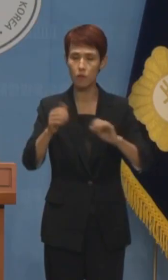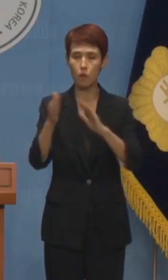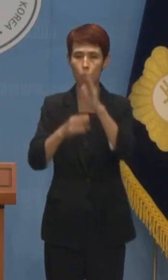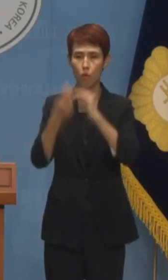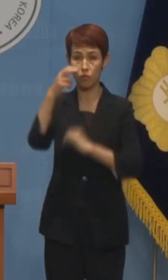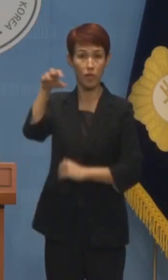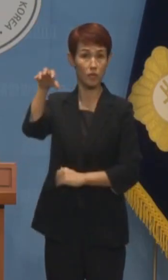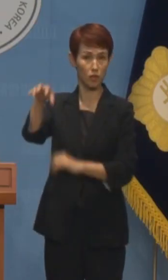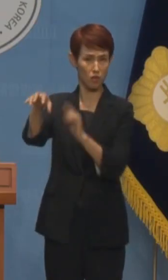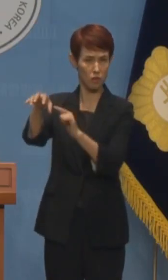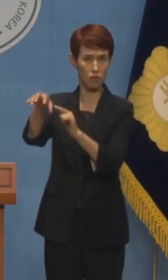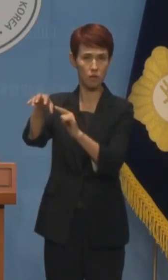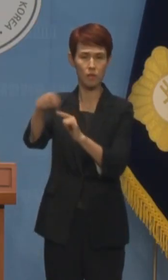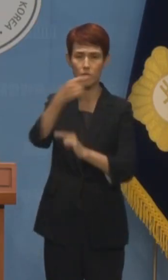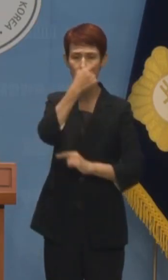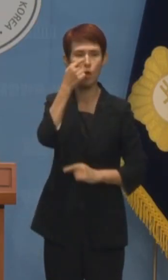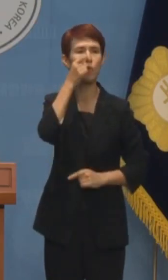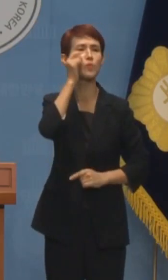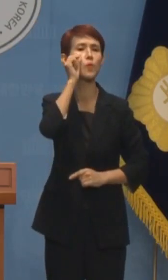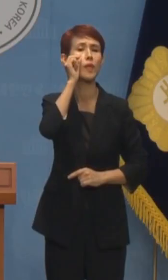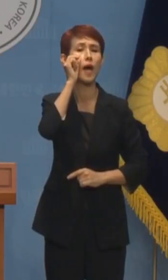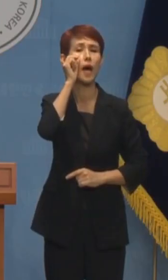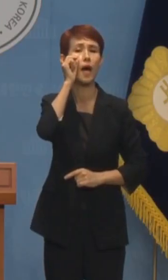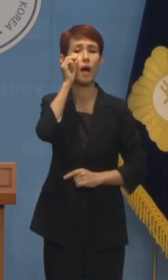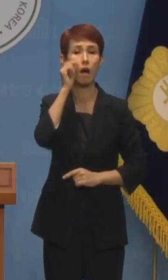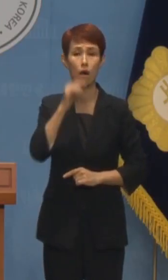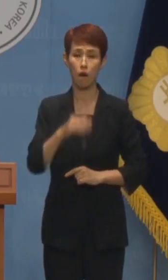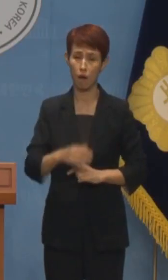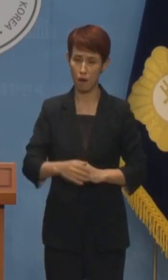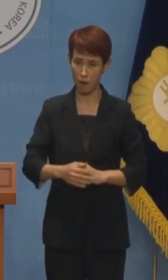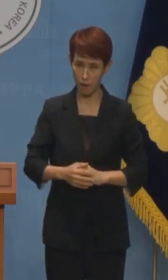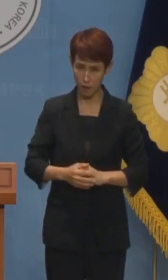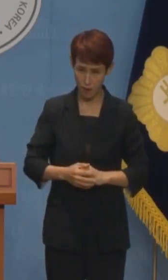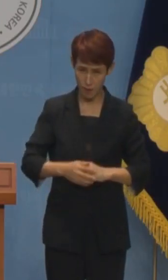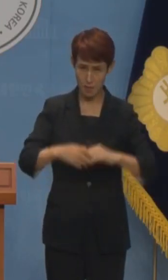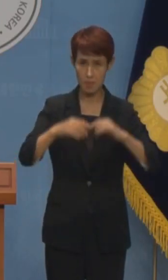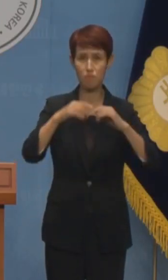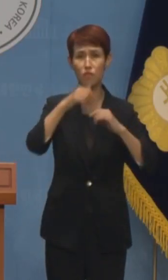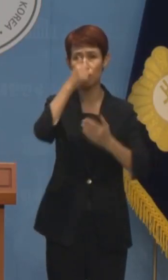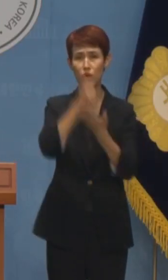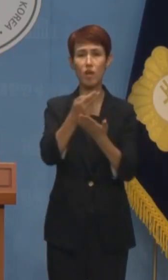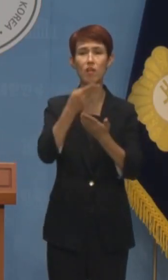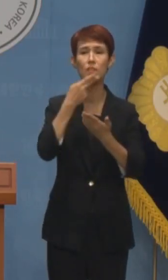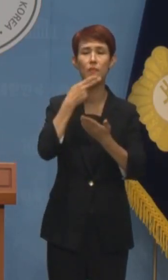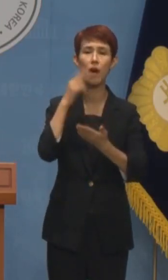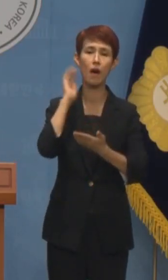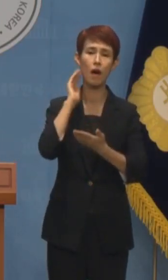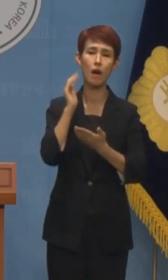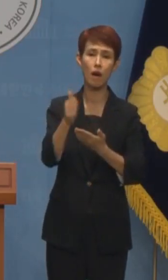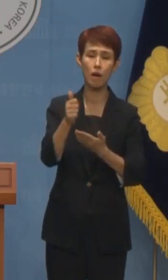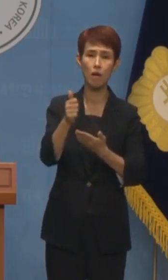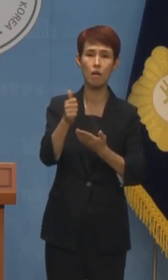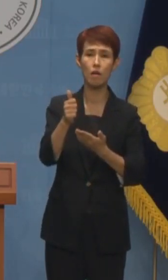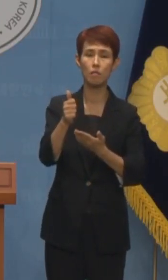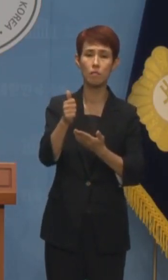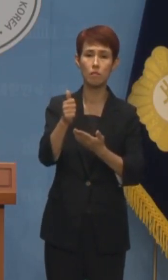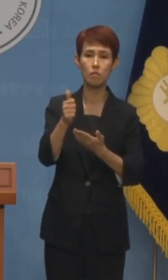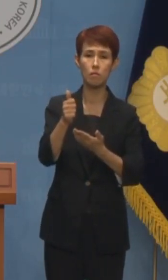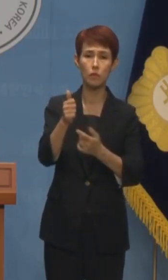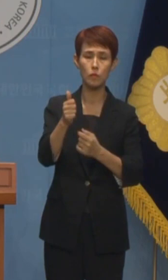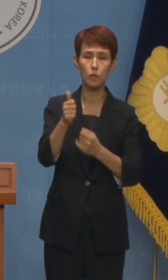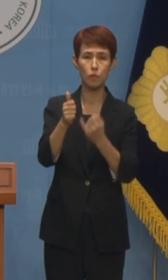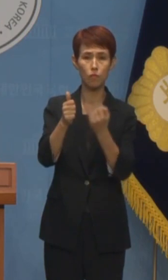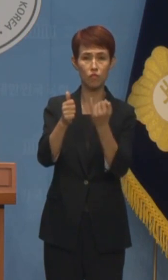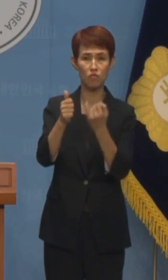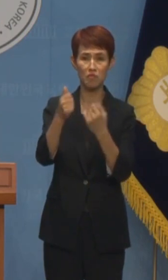공수처는 증거 불충분이다라는 말도 안 되는 이유를 들면서 윤석열 정권과 경찰에